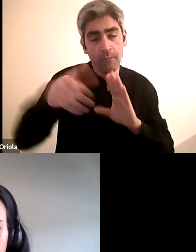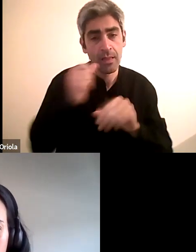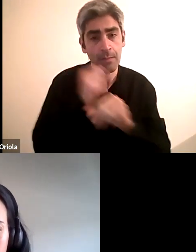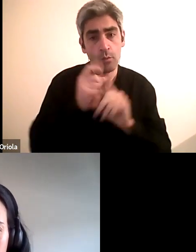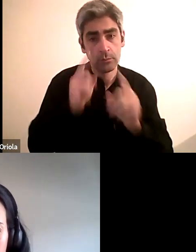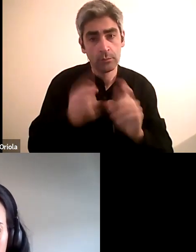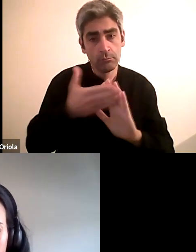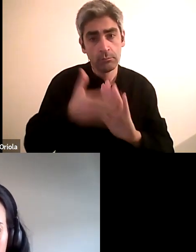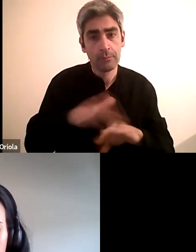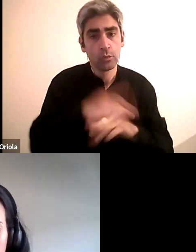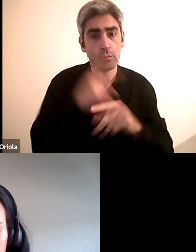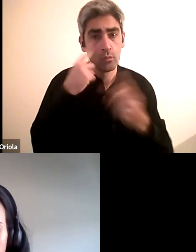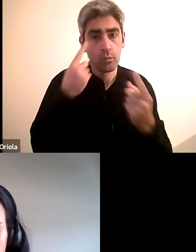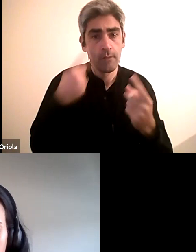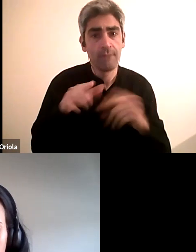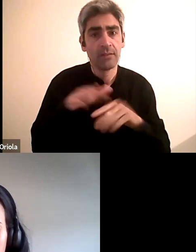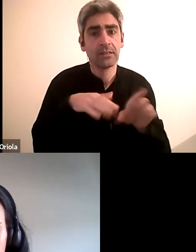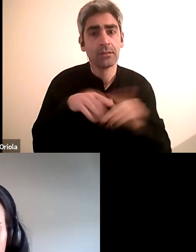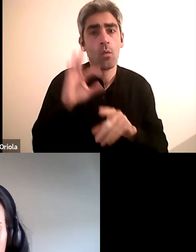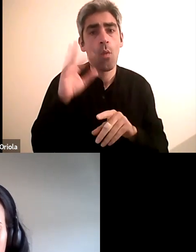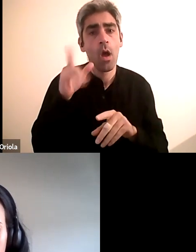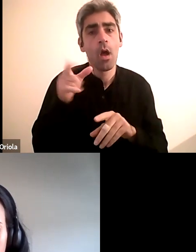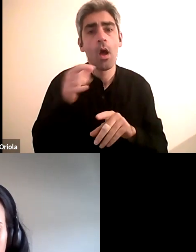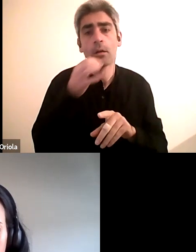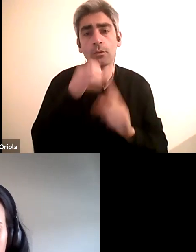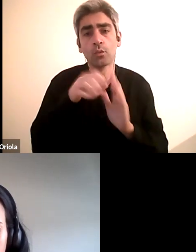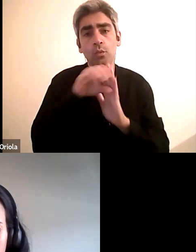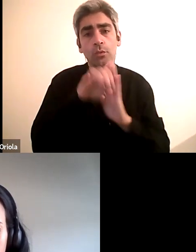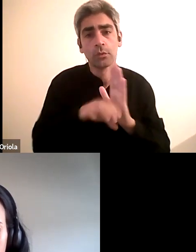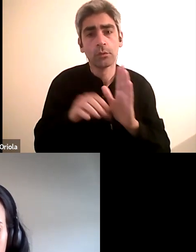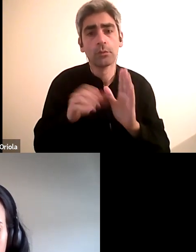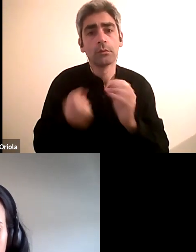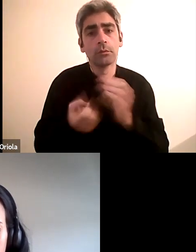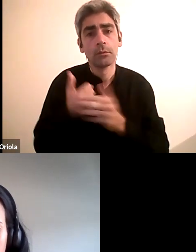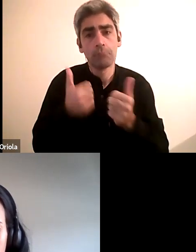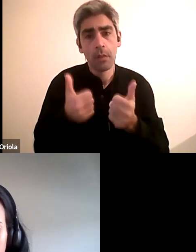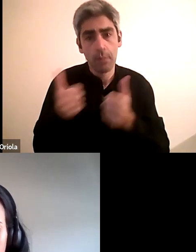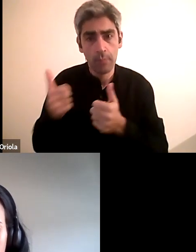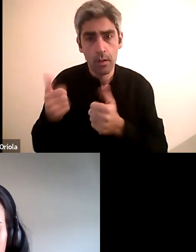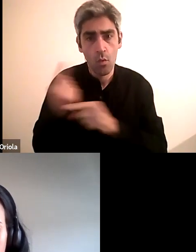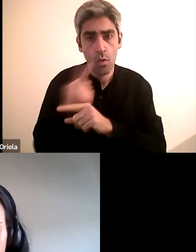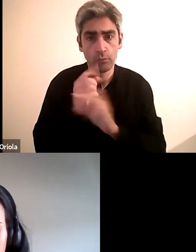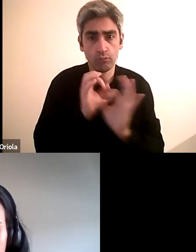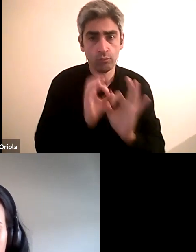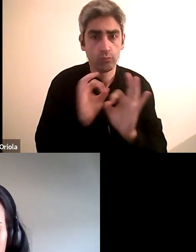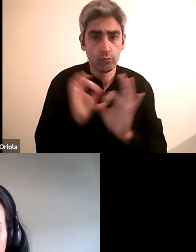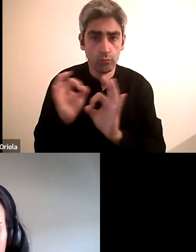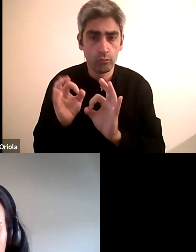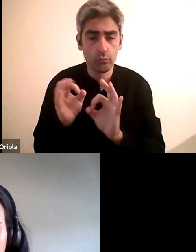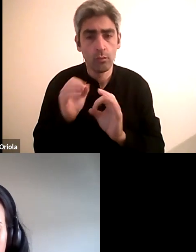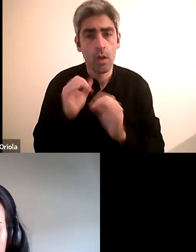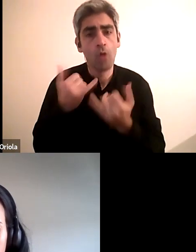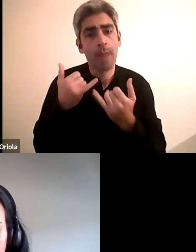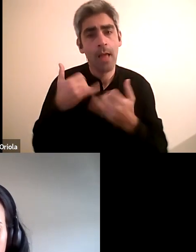na administração pública vai ser feita quando as condições estiverem completamente criadas e as coisas estiverem, digamos assim, em piloto